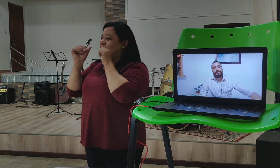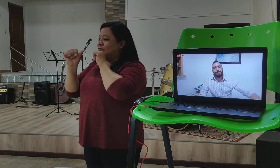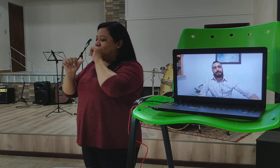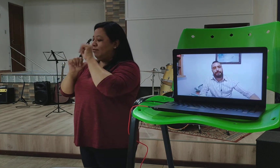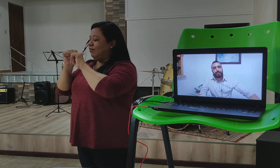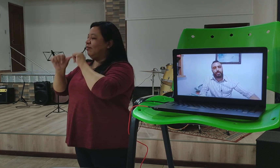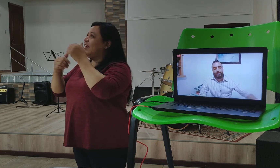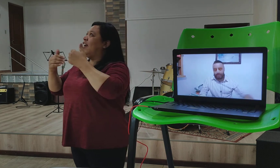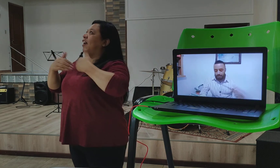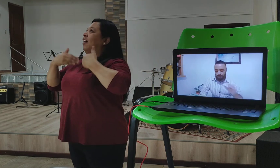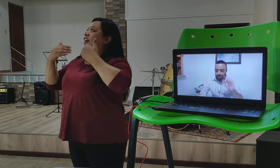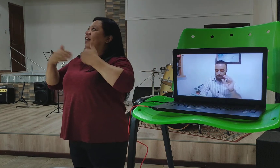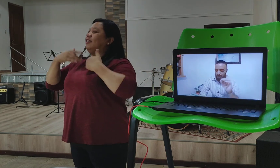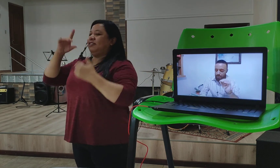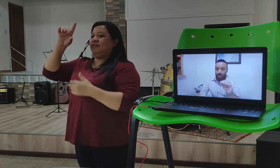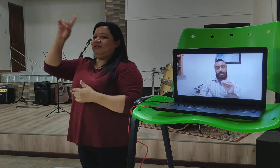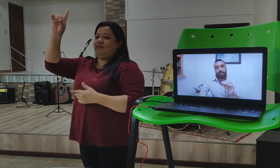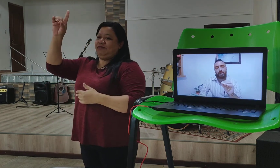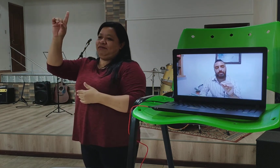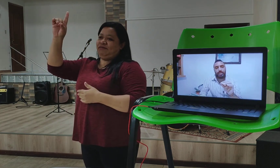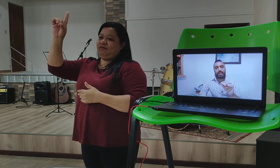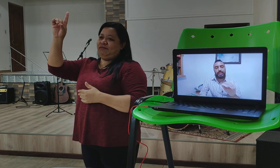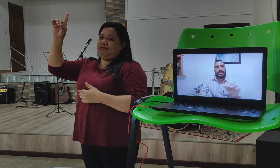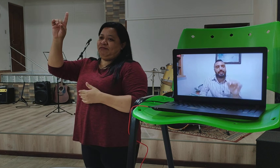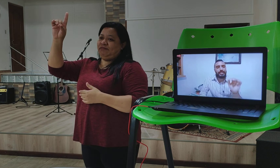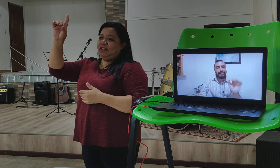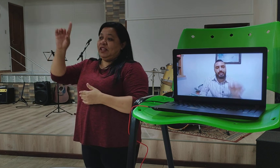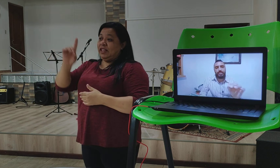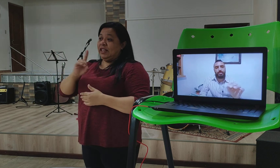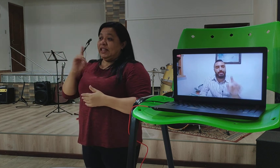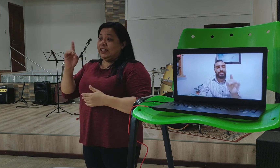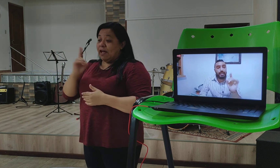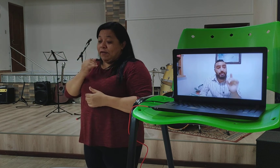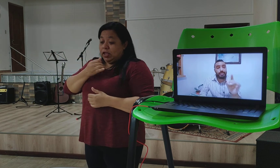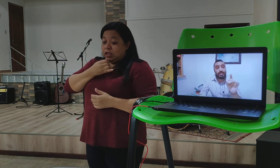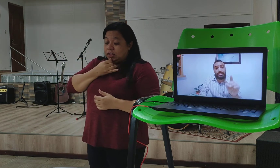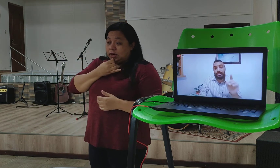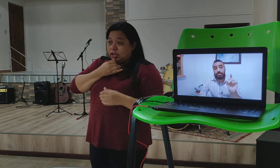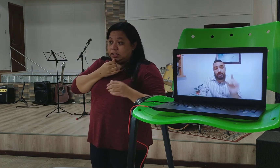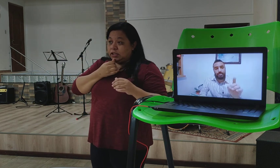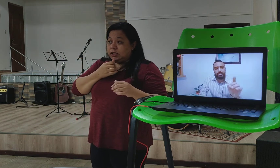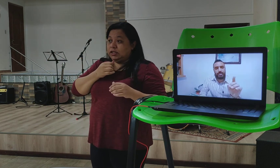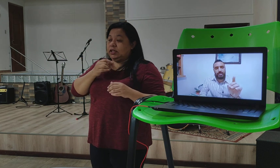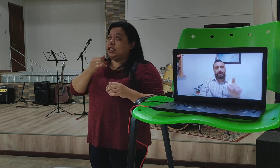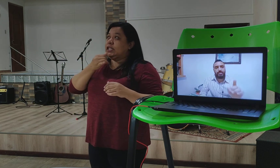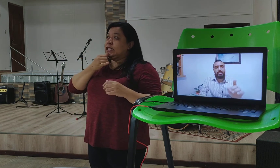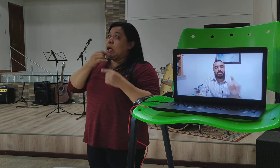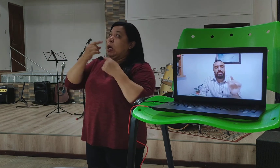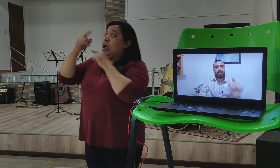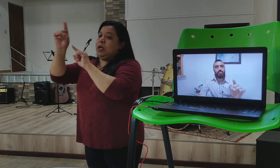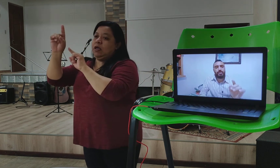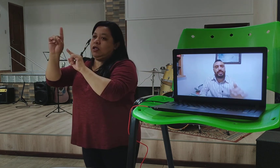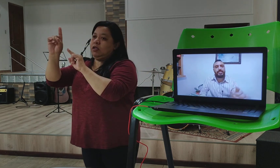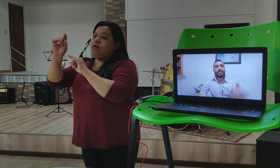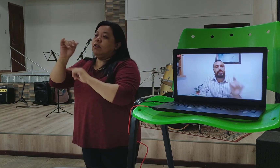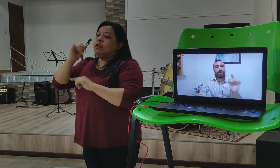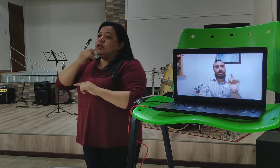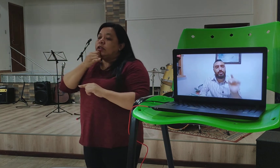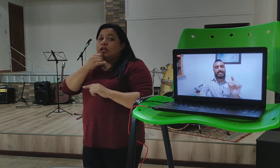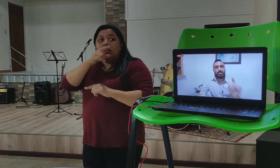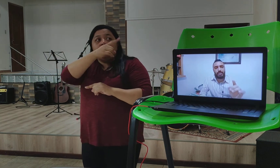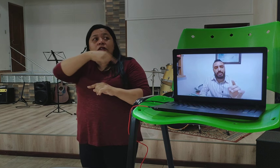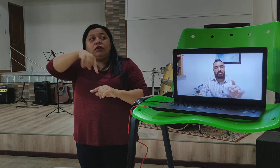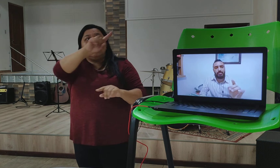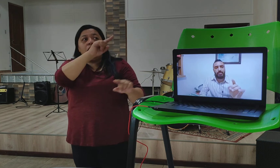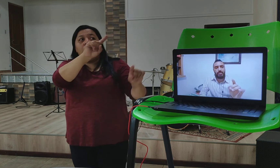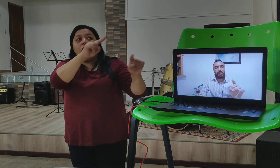alegria. Nós estamos diante de um homem, irmãos, que ele está triste, mas ele não está triste com Deus. Nós estamos diante de um homem que está triste com